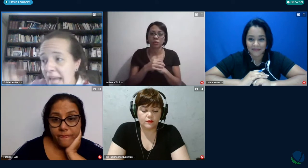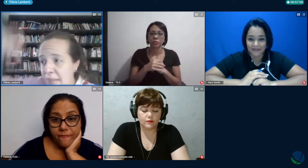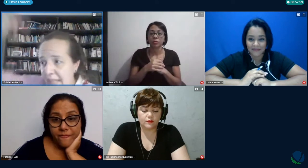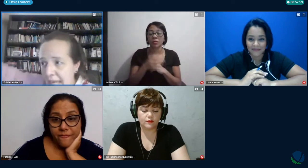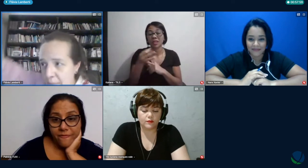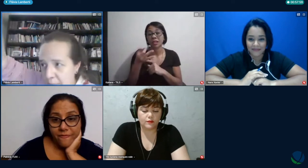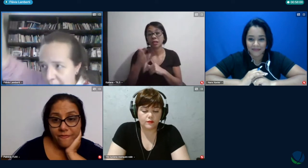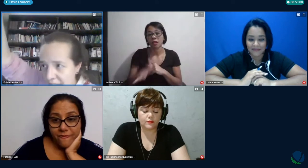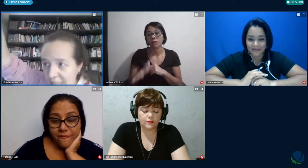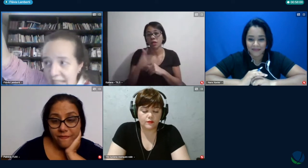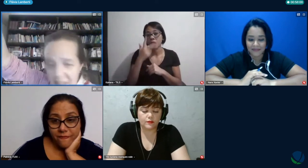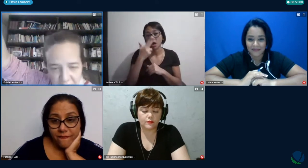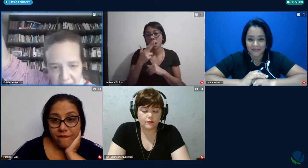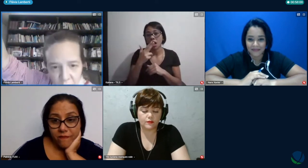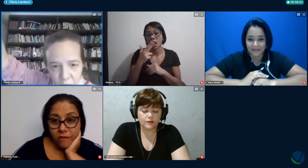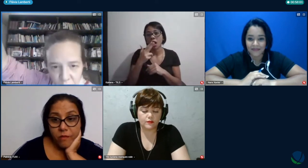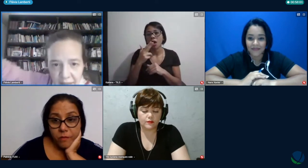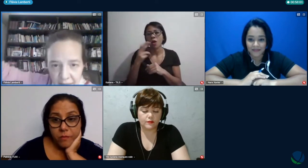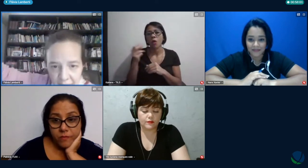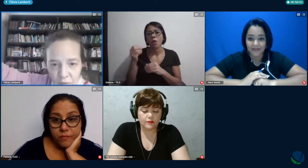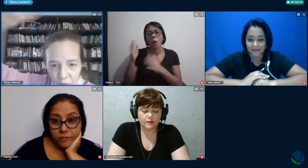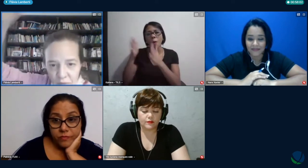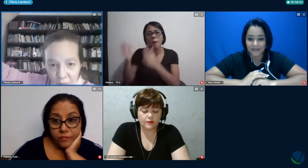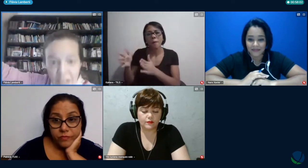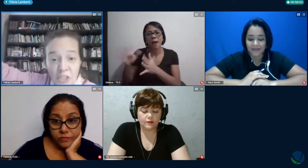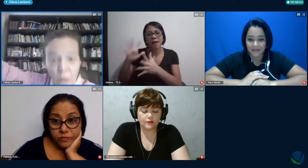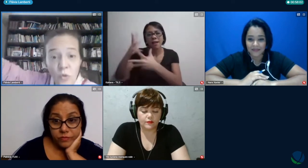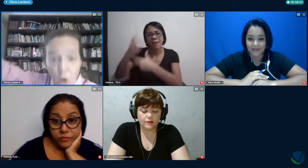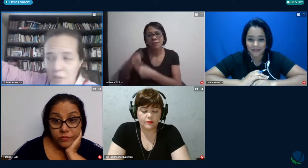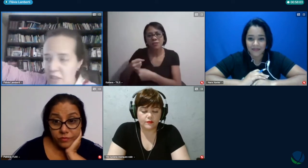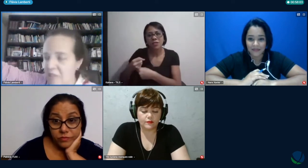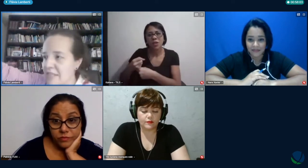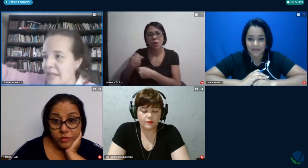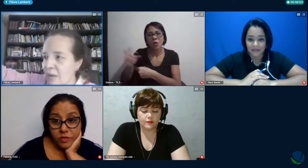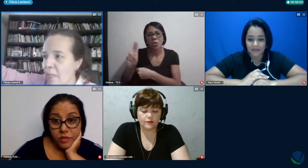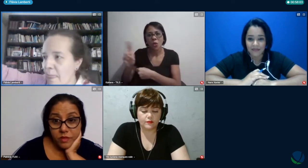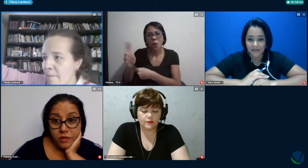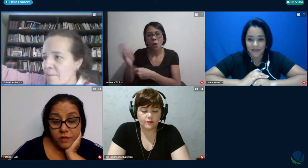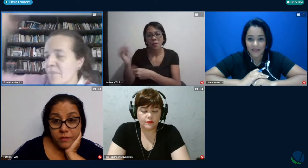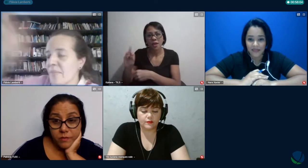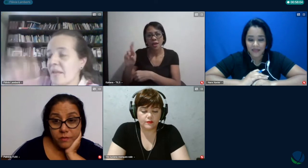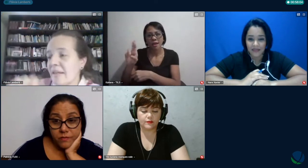talvez lá para aquela parte lá da revisão, né? Quando a gente deu o nome de revisão,